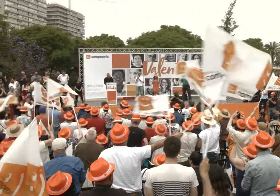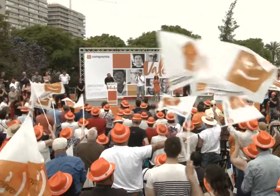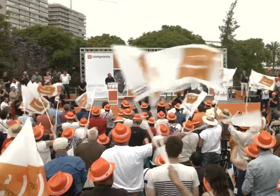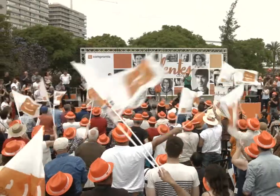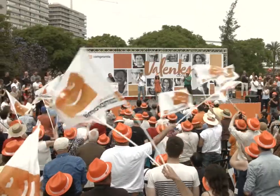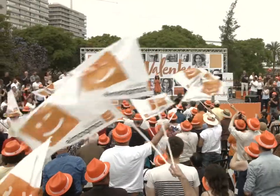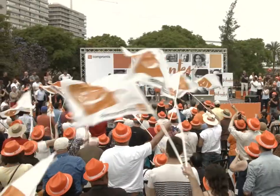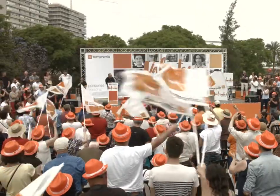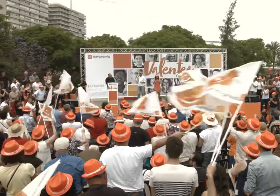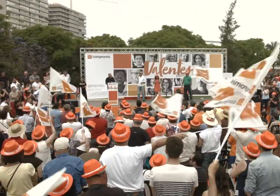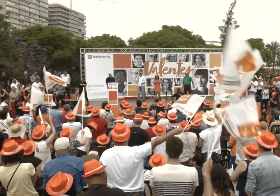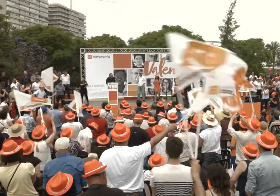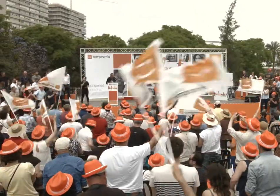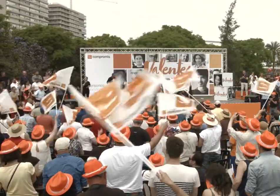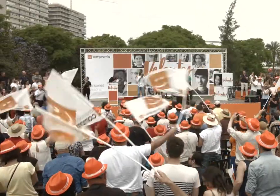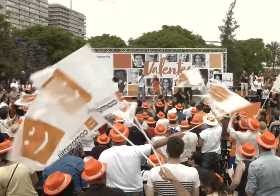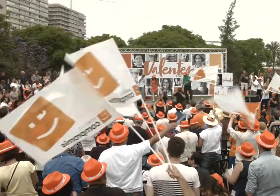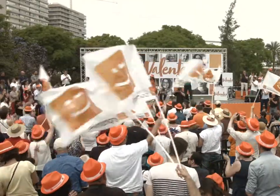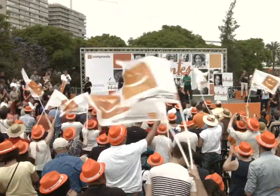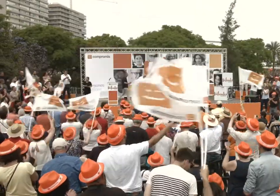Vosaltres, Mònica Oltra.